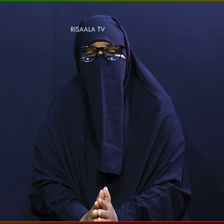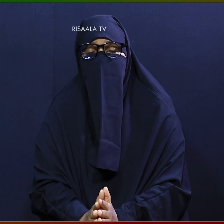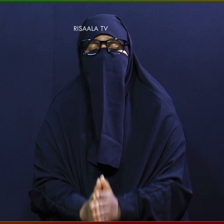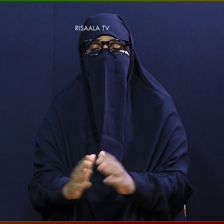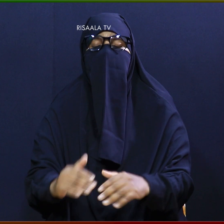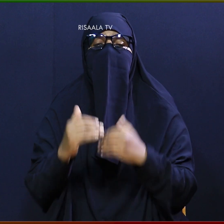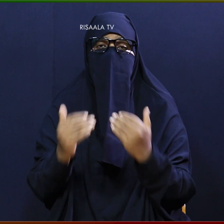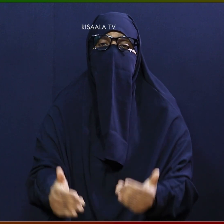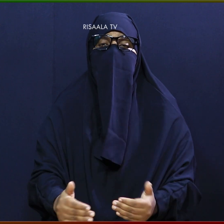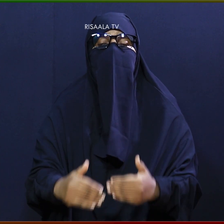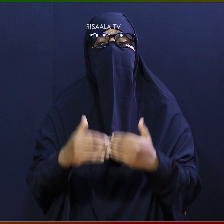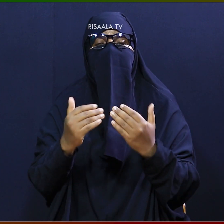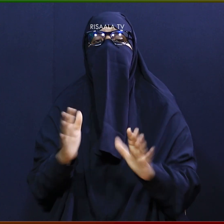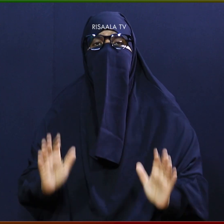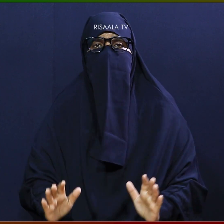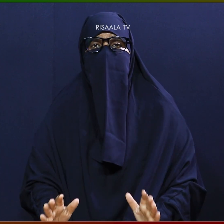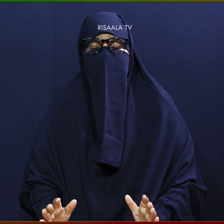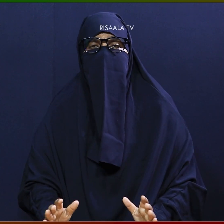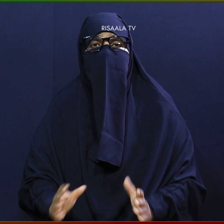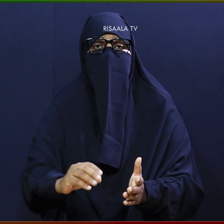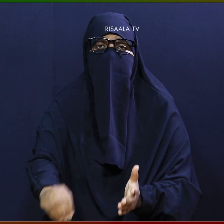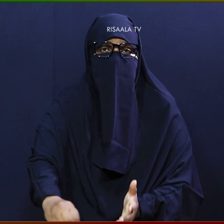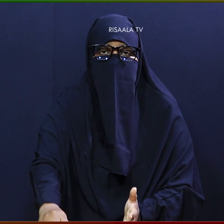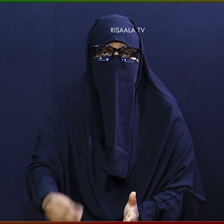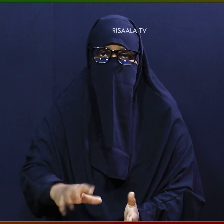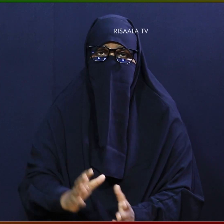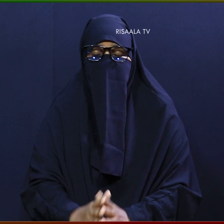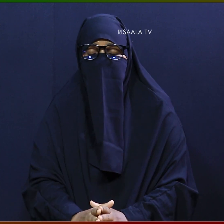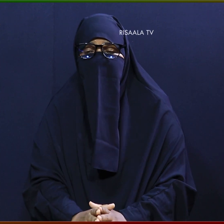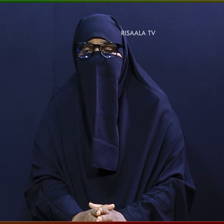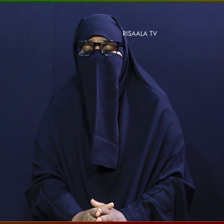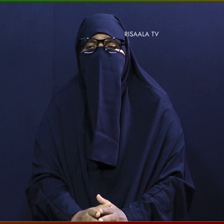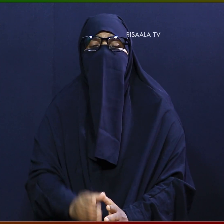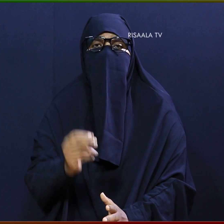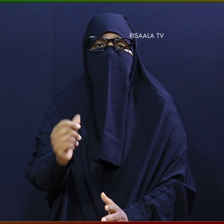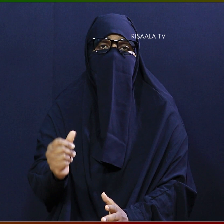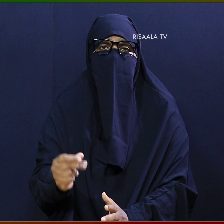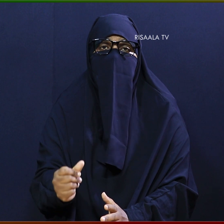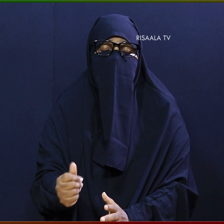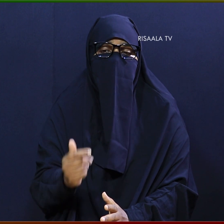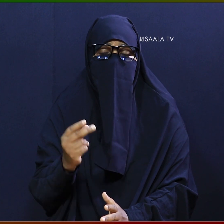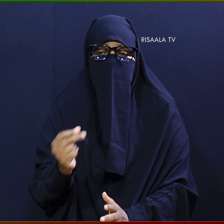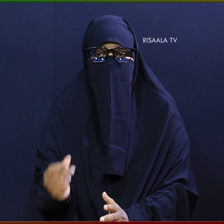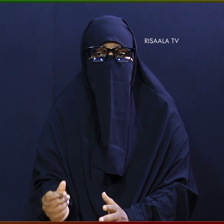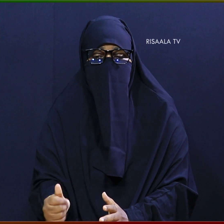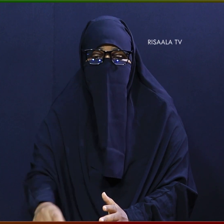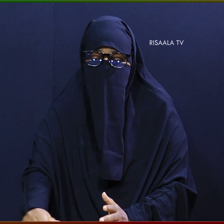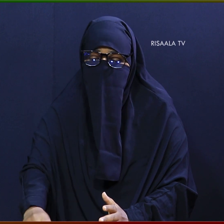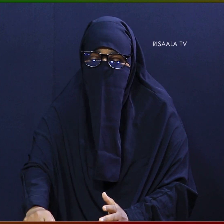ciyaarin haddaa rabto inaad isqurxiso si natural isku qurxin kartaa xulbada qaso marso yaanyada ma taqaanaa waa lagu cadaadaa yaanyada haddaa